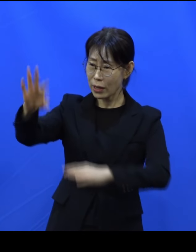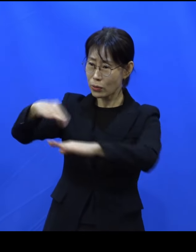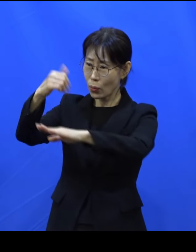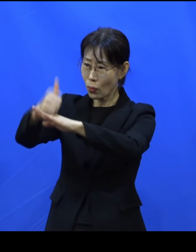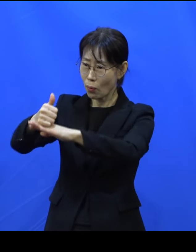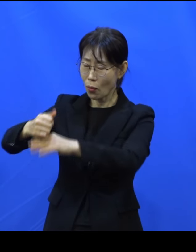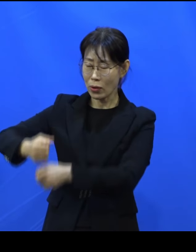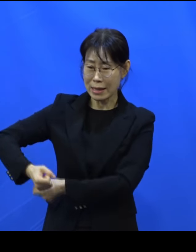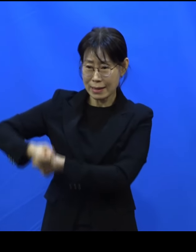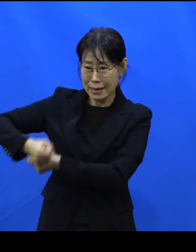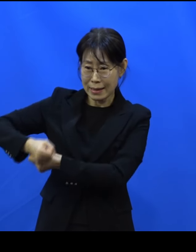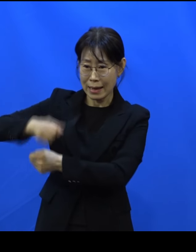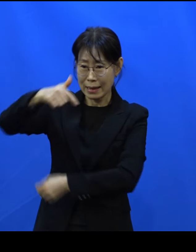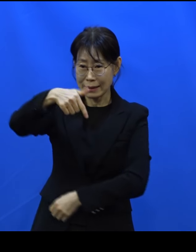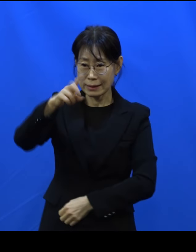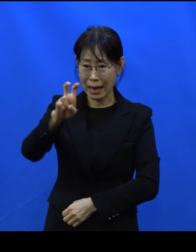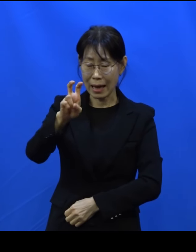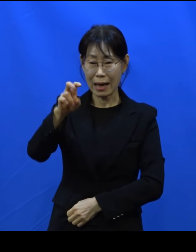주목시키는 거죠.